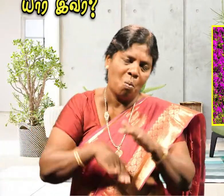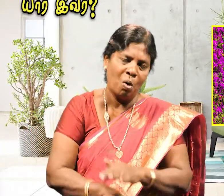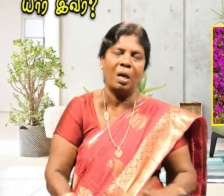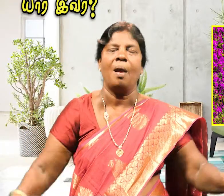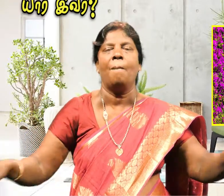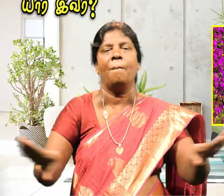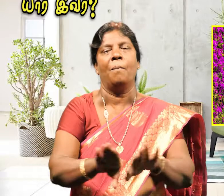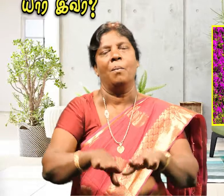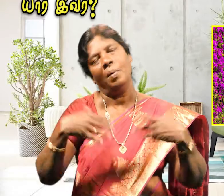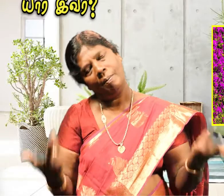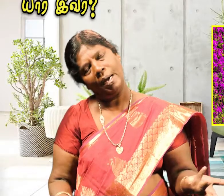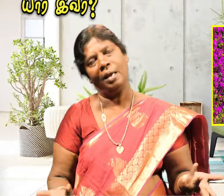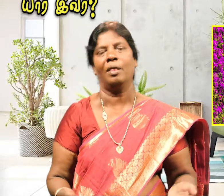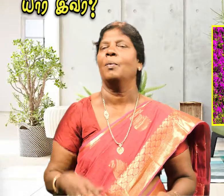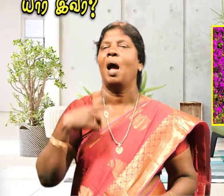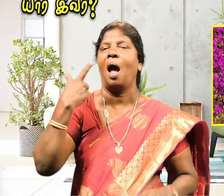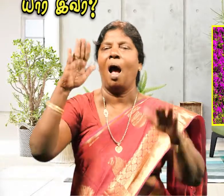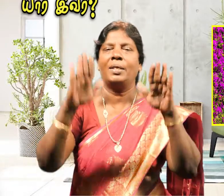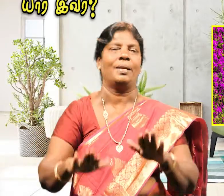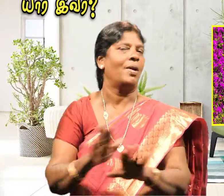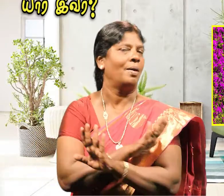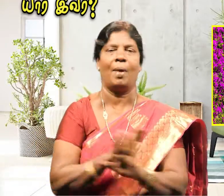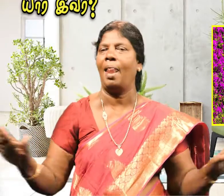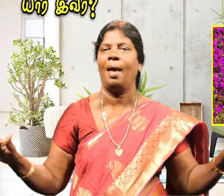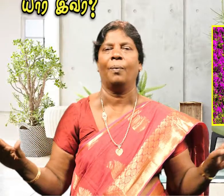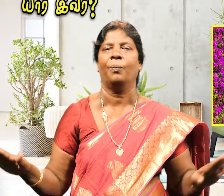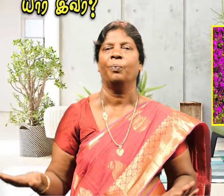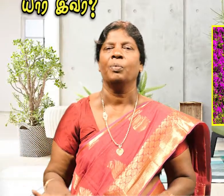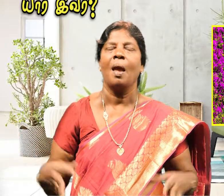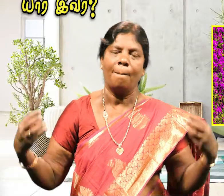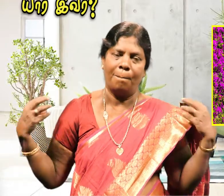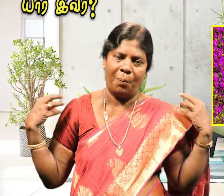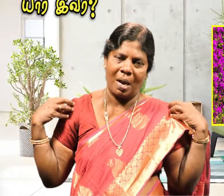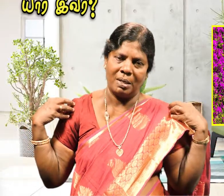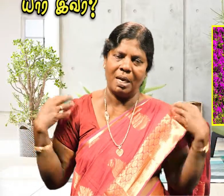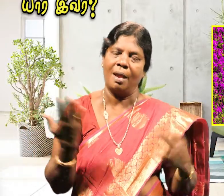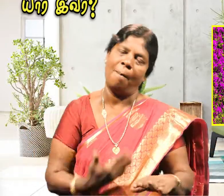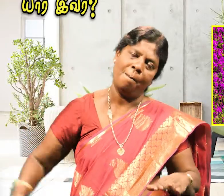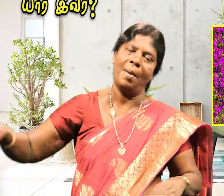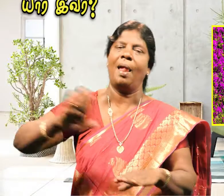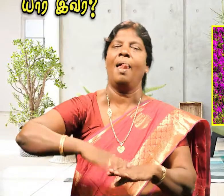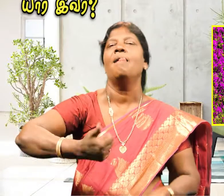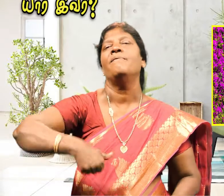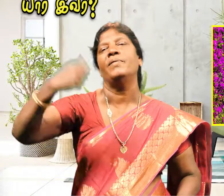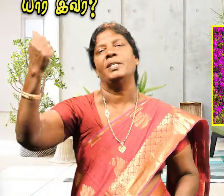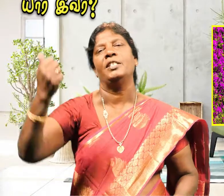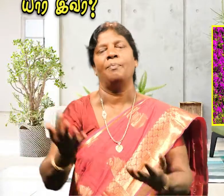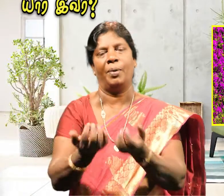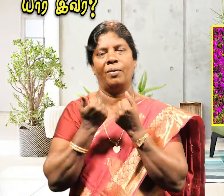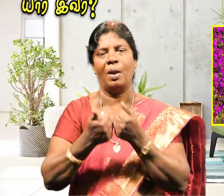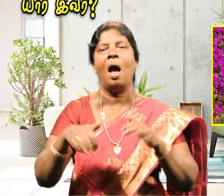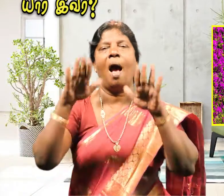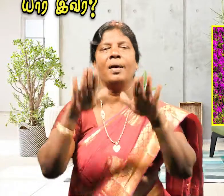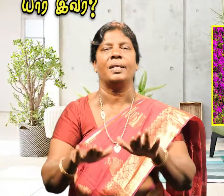பிரச்சனைகளிலேயே மூழ்கி மடிந்து விடுவதும் ஆசீர்வாதமான வாழ்க்கை அல்ல. பிரச்சனைகளின் மேல் வெற்றி அடைகிற